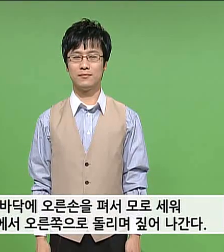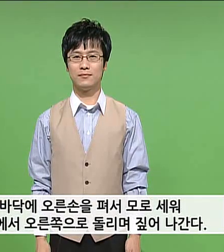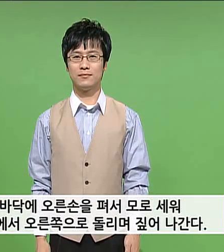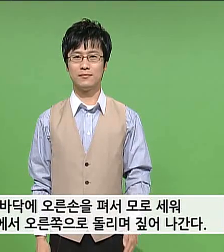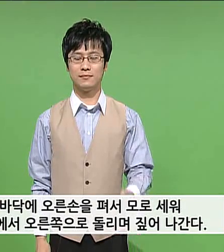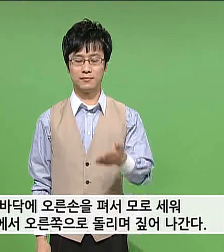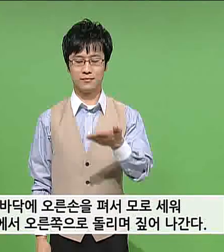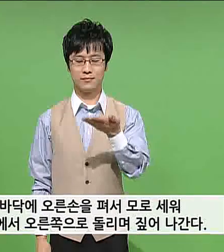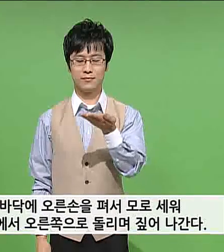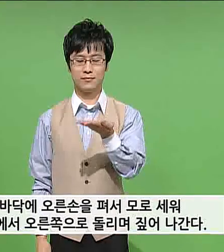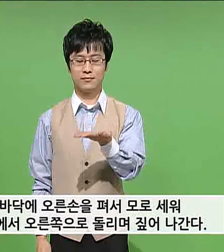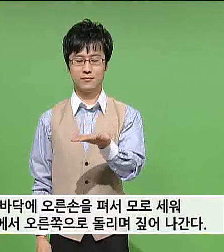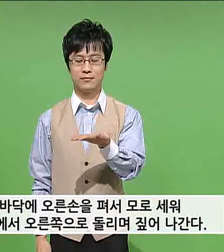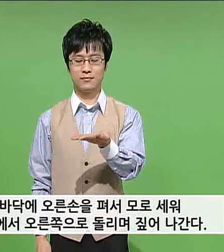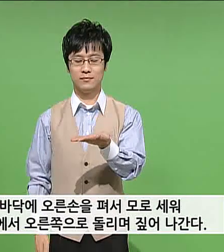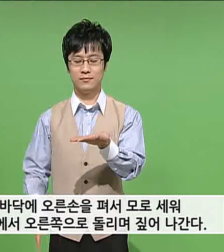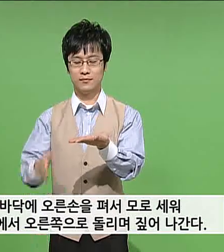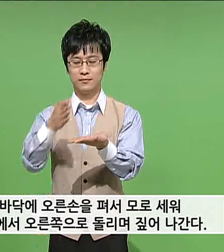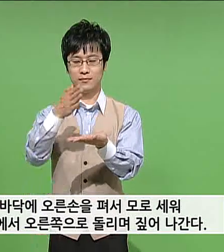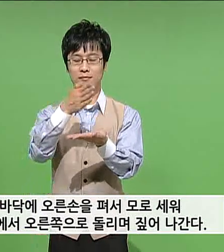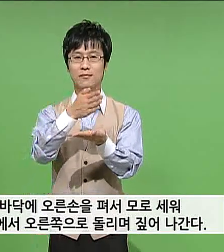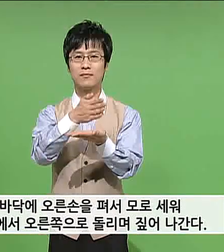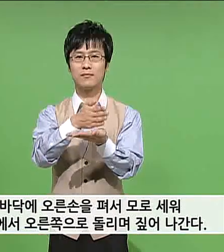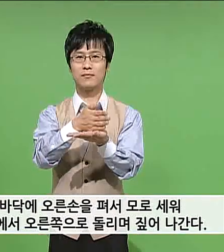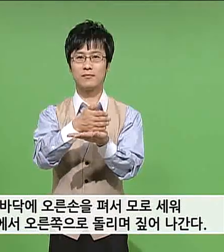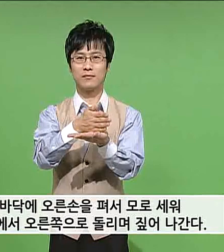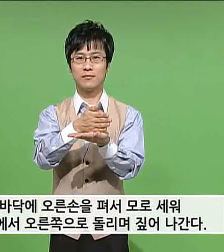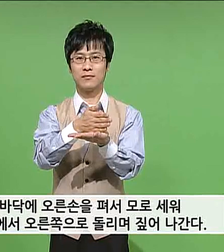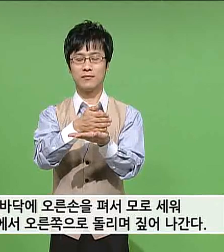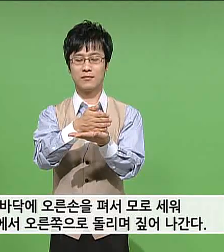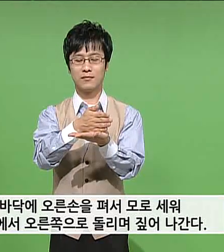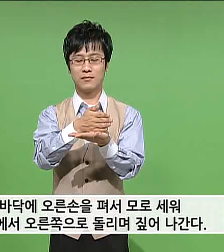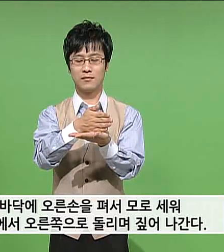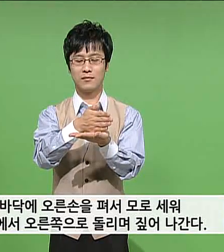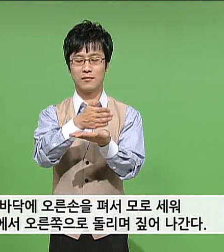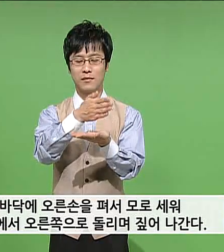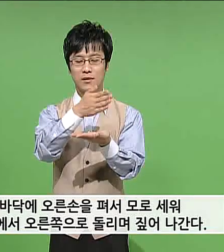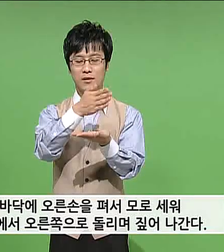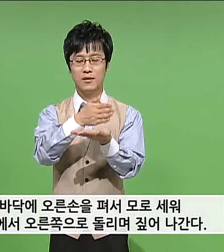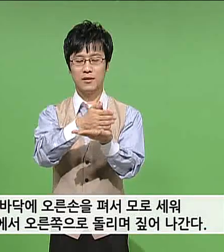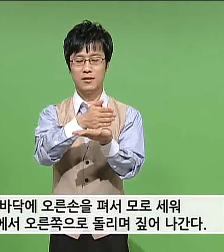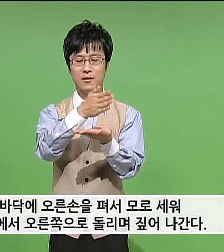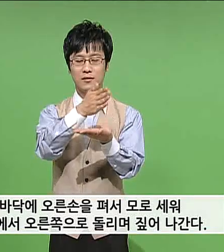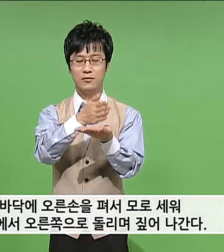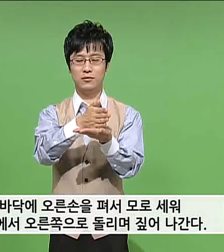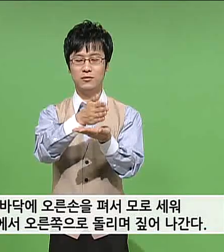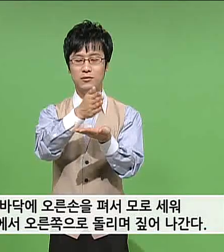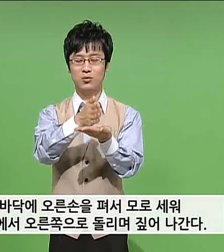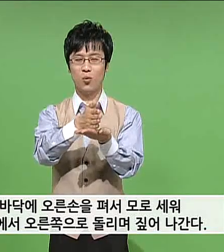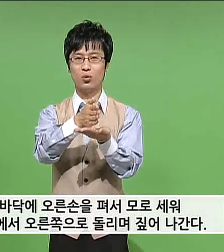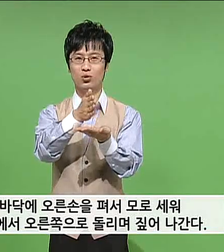왼손바닥에 오른손을 펴서 세워 왼쪽에서 오른쪽으로 돌리며 짚어나갑니다.